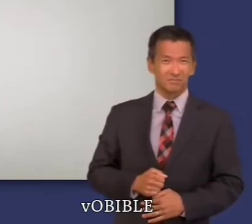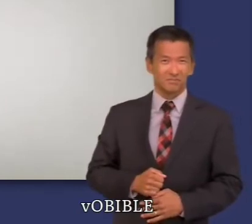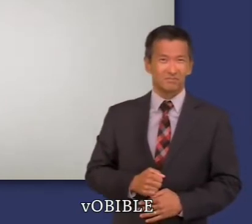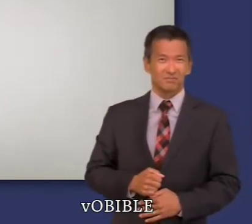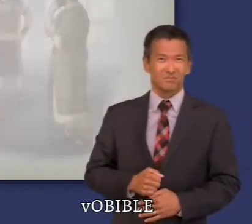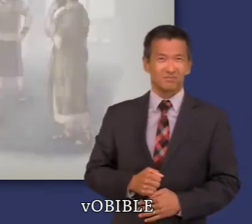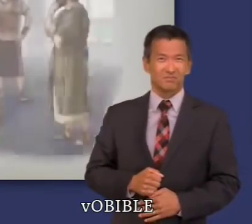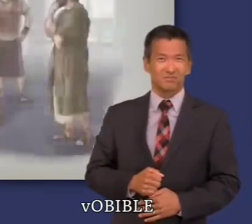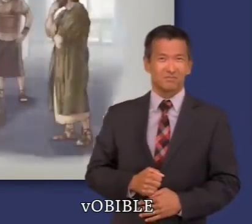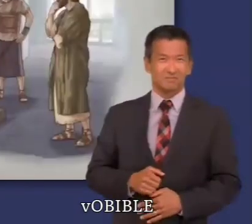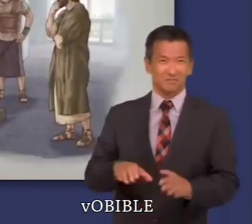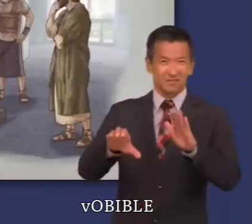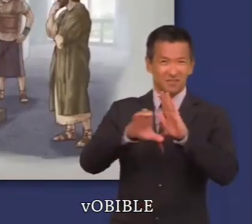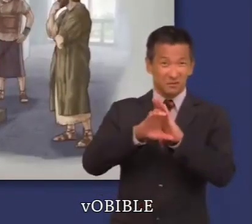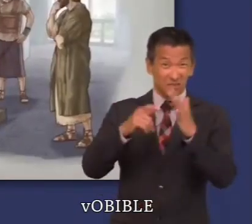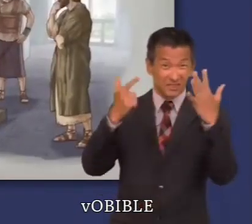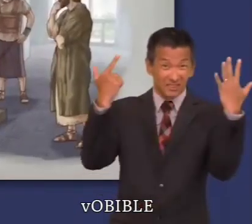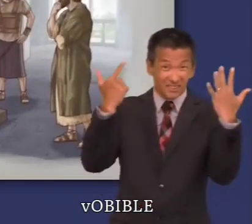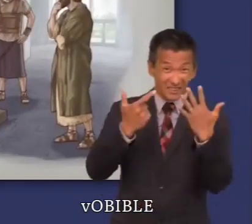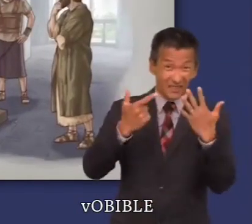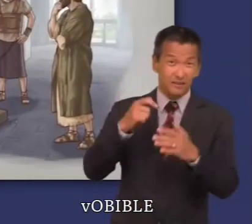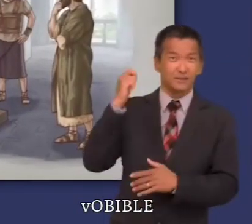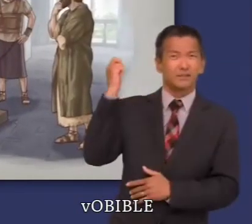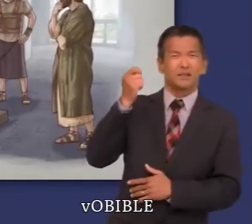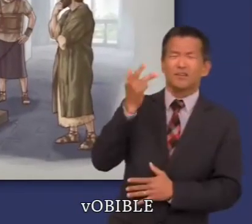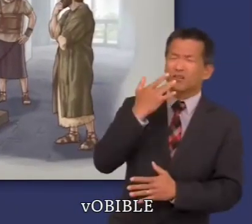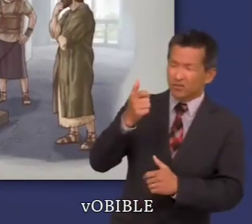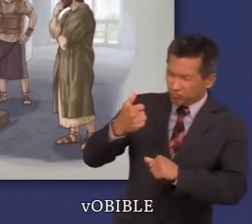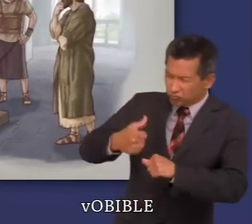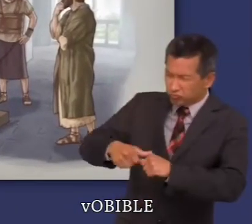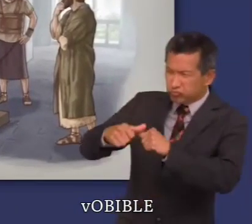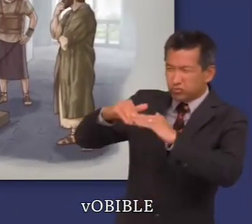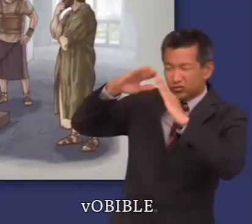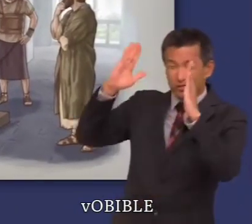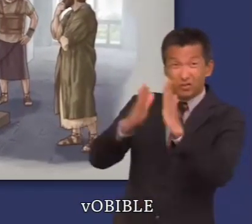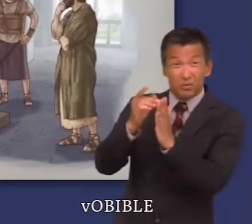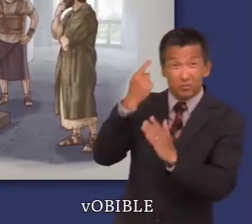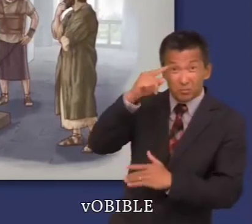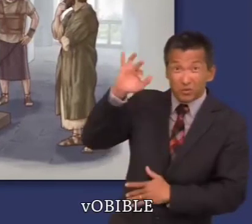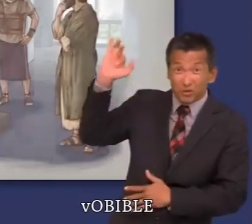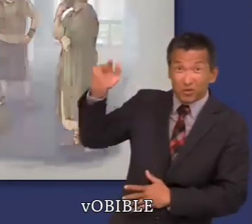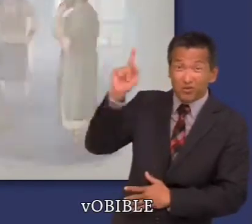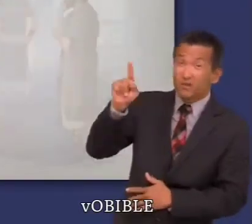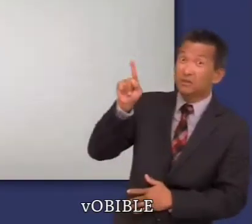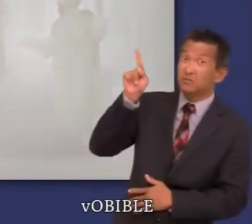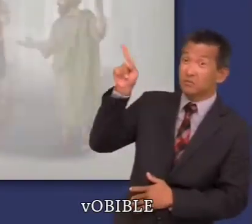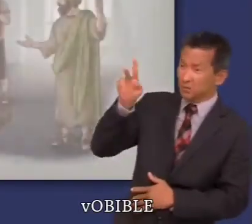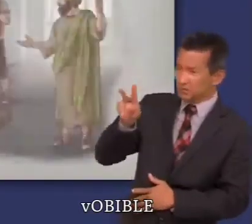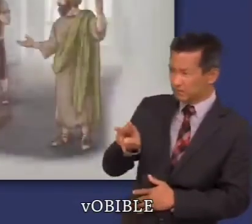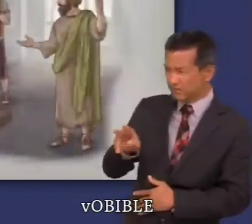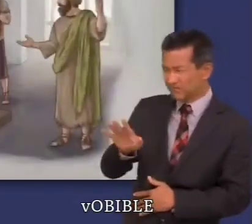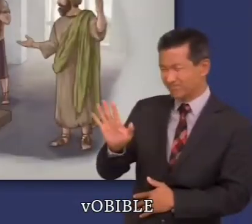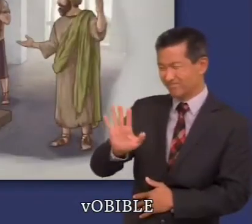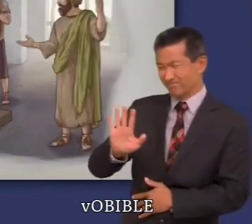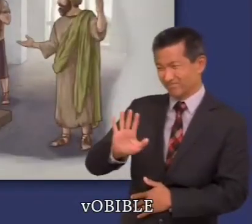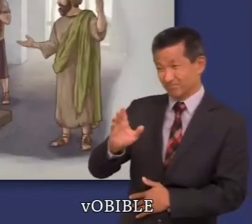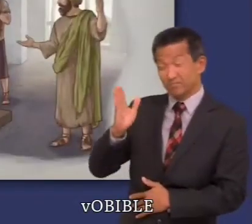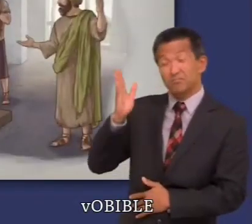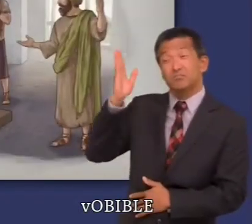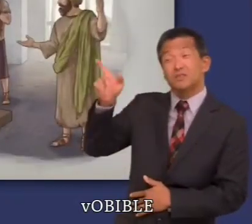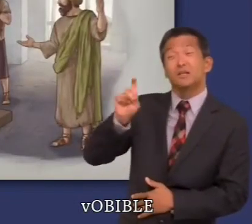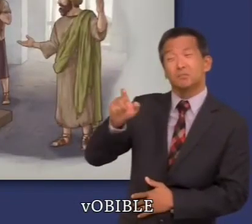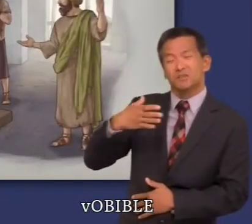Saül. Mais dans les chapitres 3 et 4, Abner et Ish-Bosheth sont mis à mort. Et dans